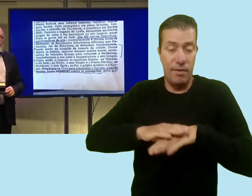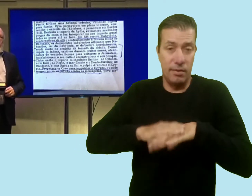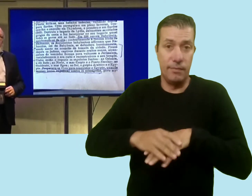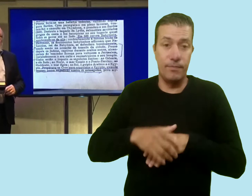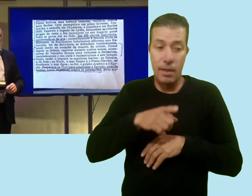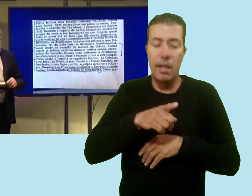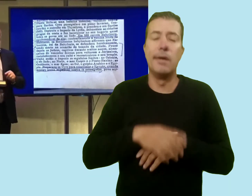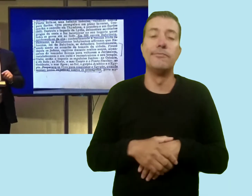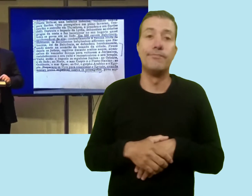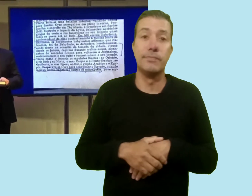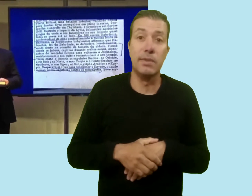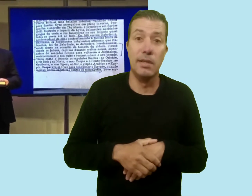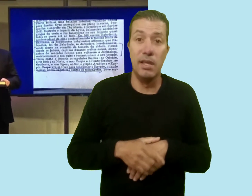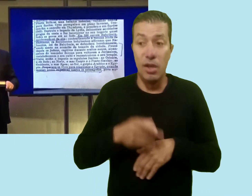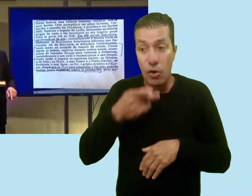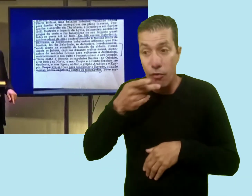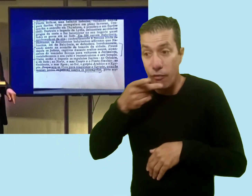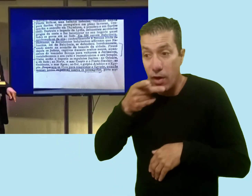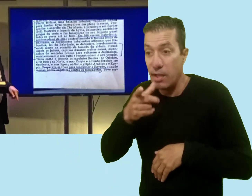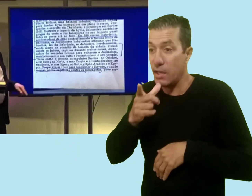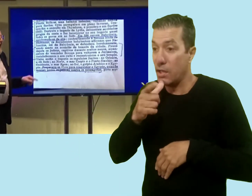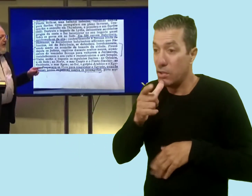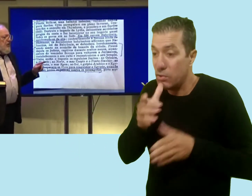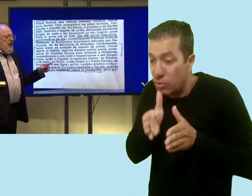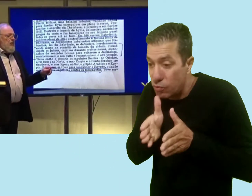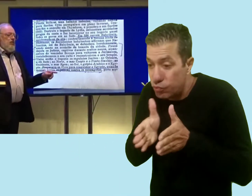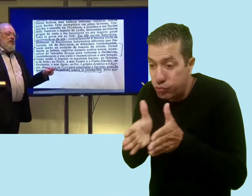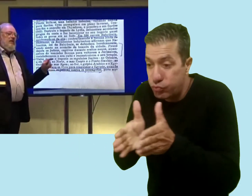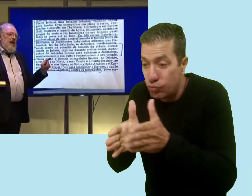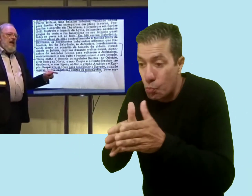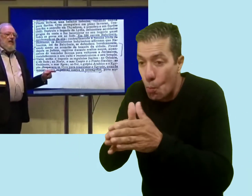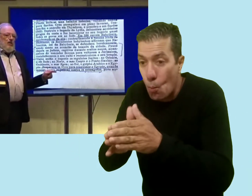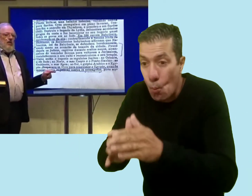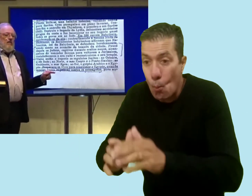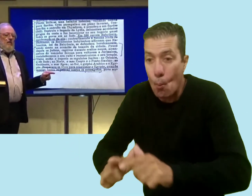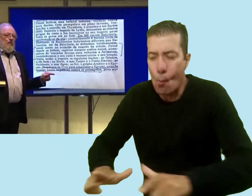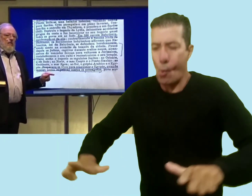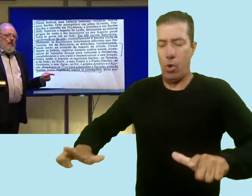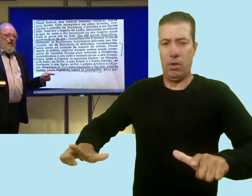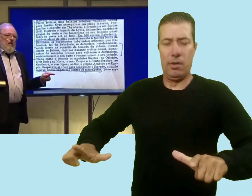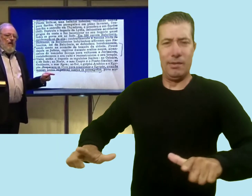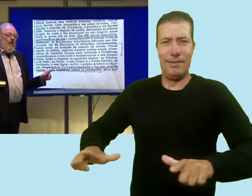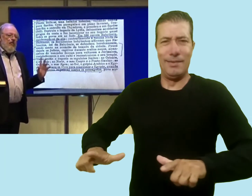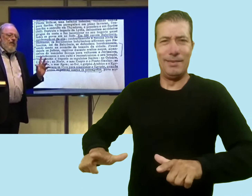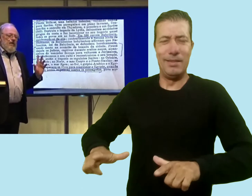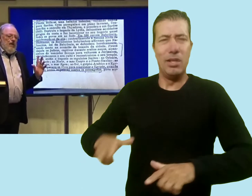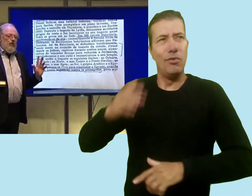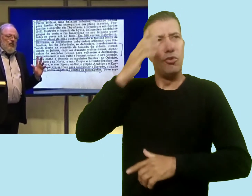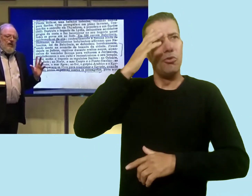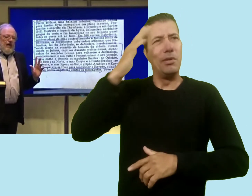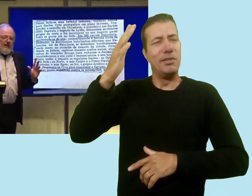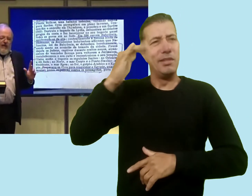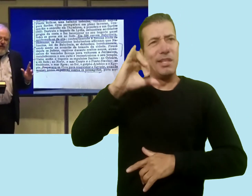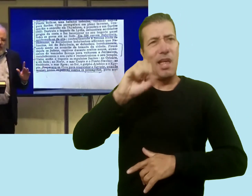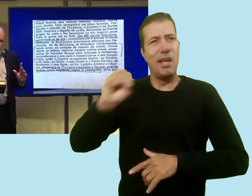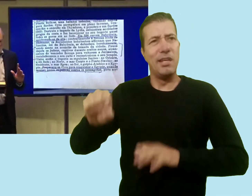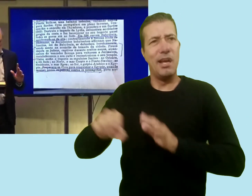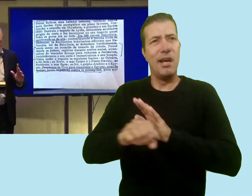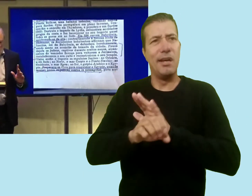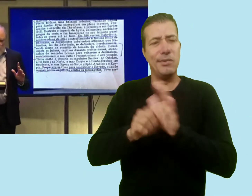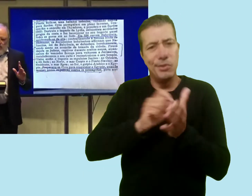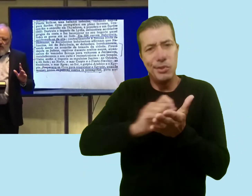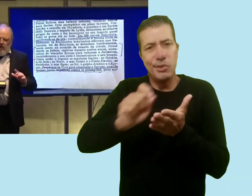isso. Porque lá está escrito assim: e direi aos rios, seca-te. Eu fico imaginando quando Isaías escreveu